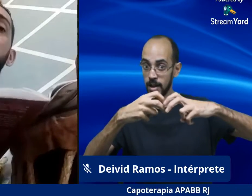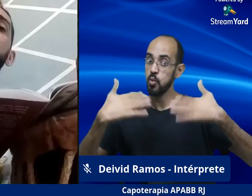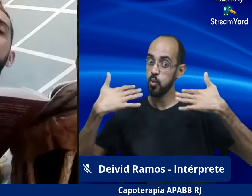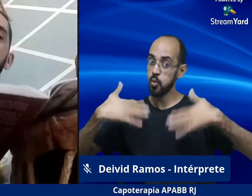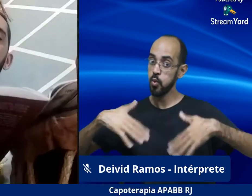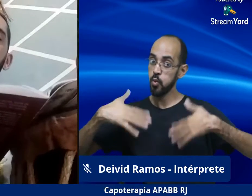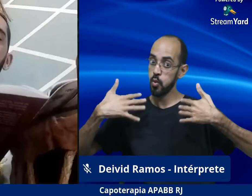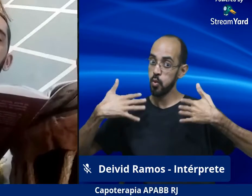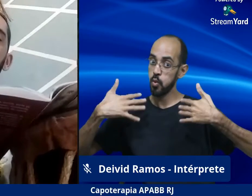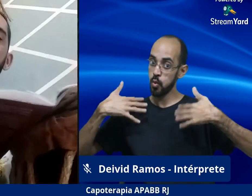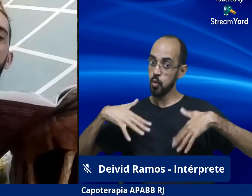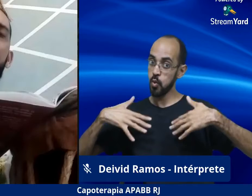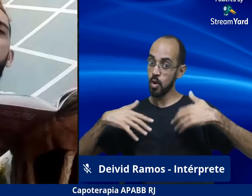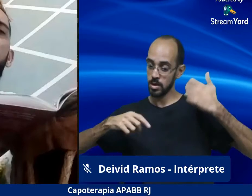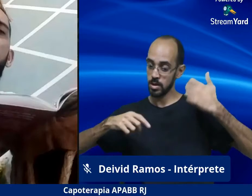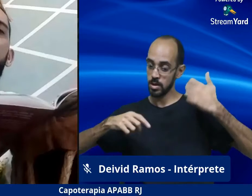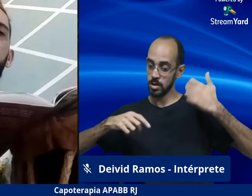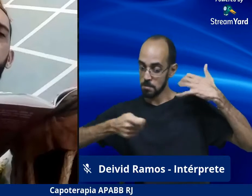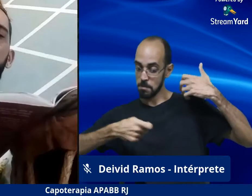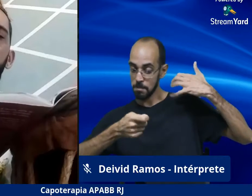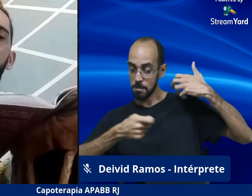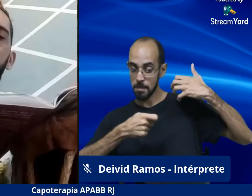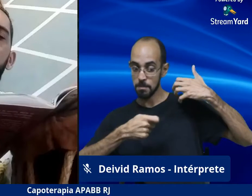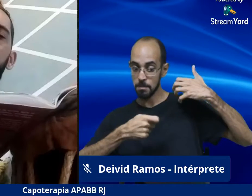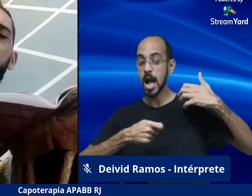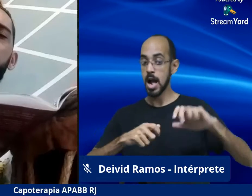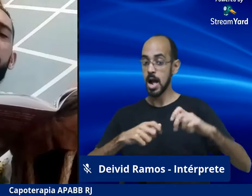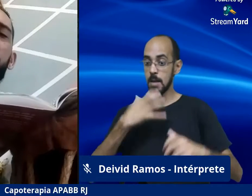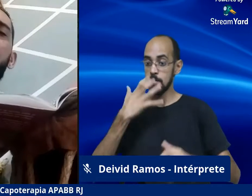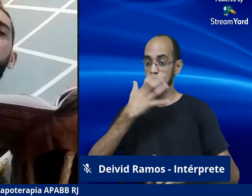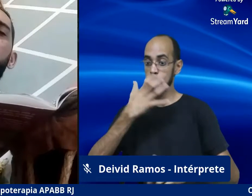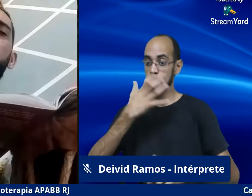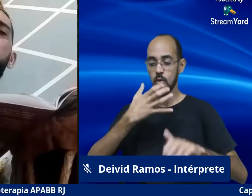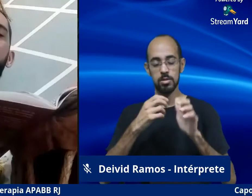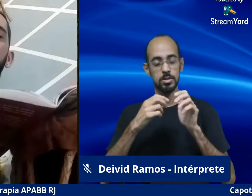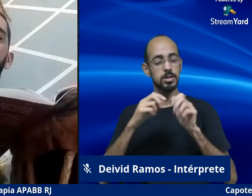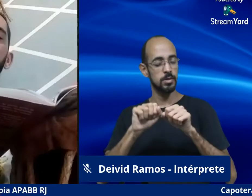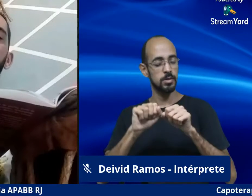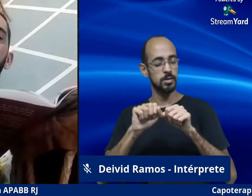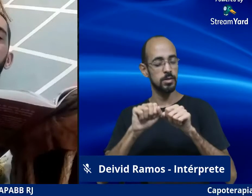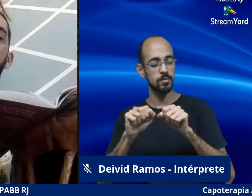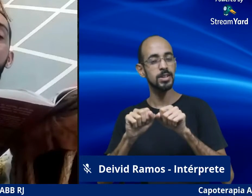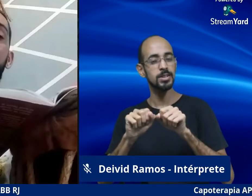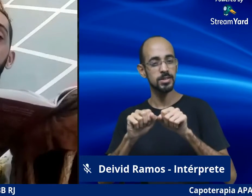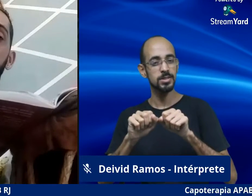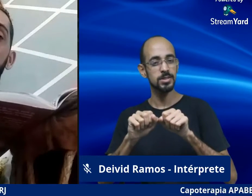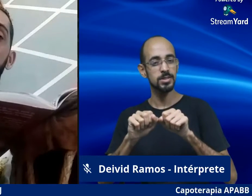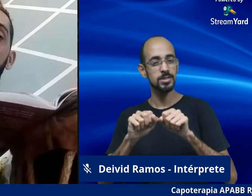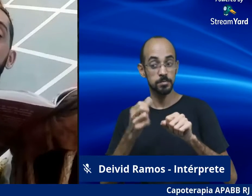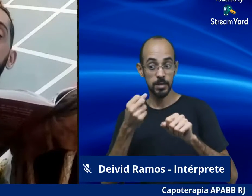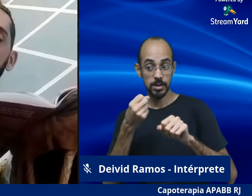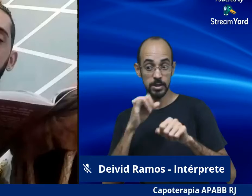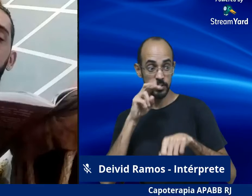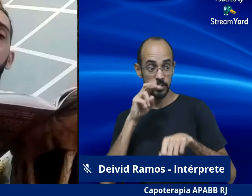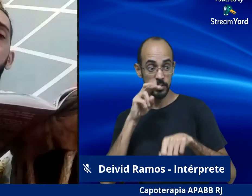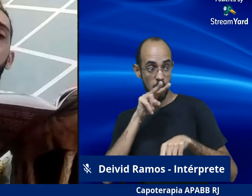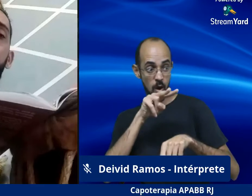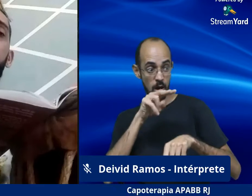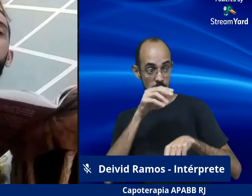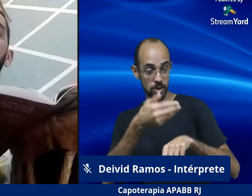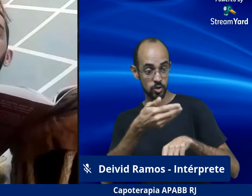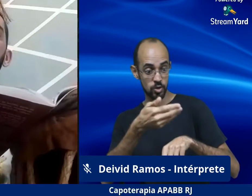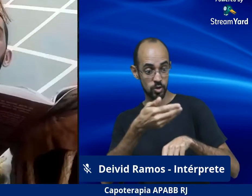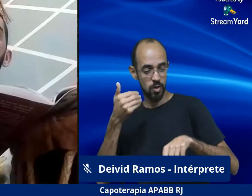birimbau mandar. Quem olha de fora não imagina como é dentro. A capoeira chama